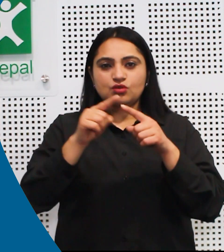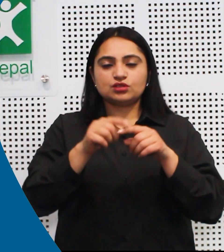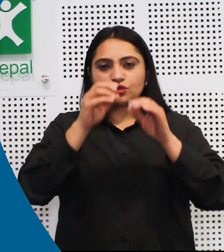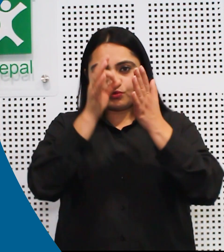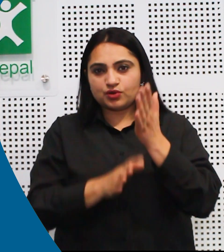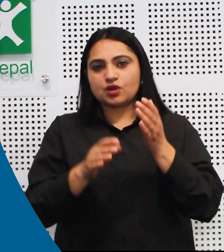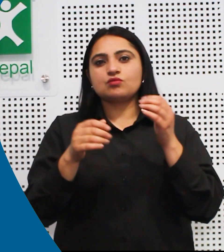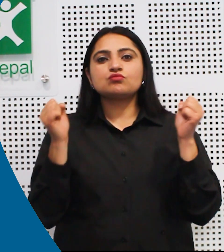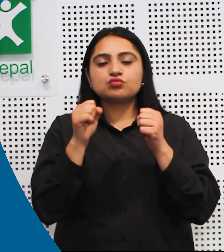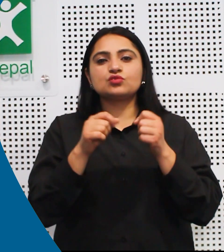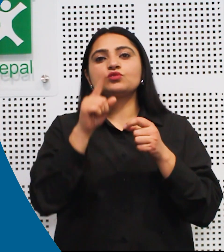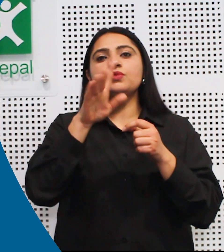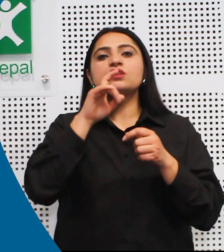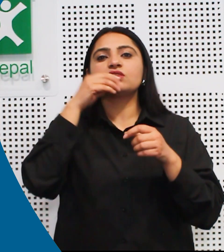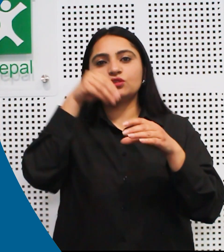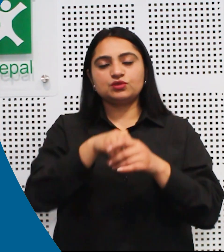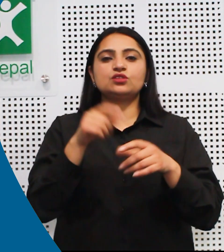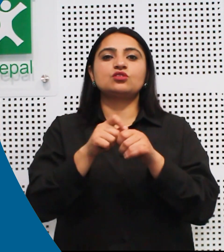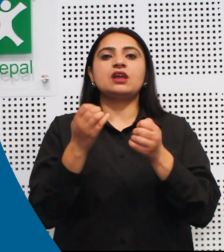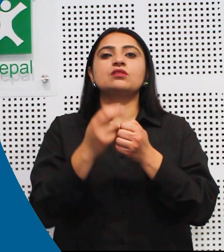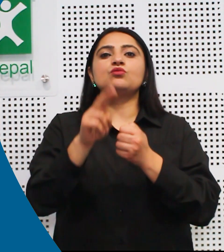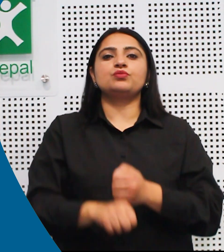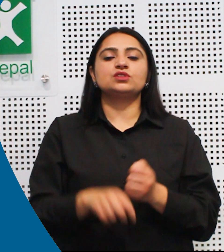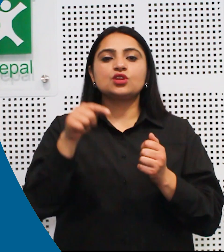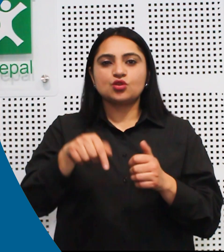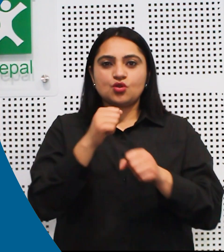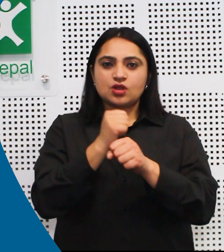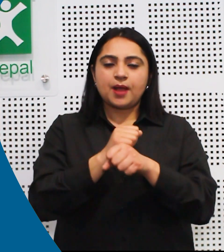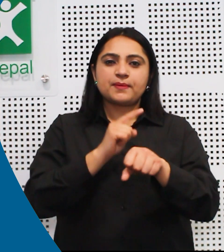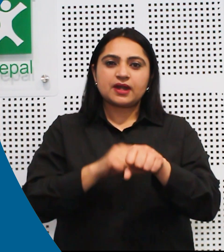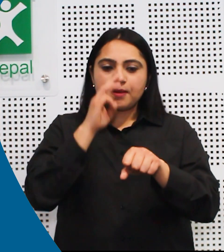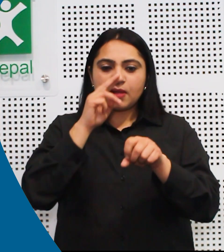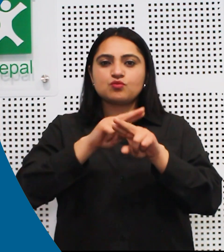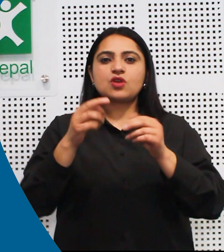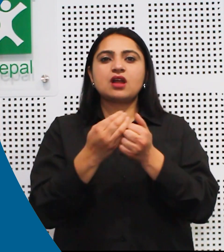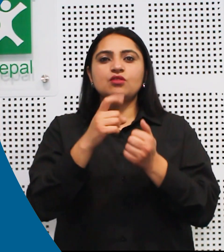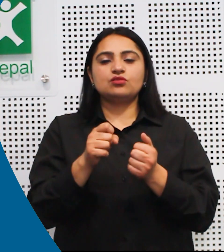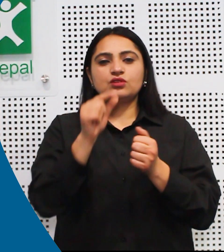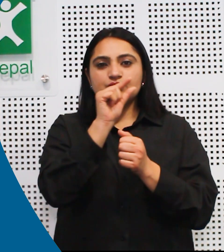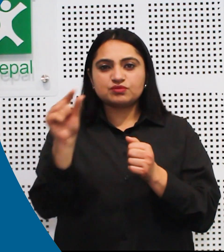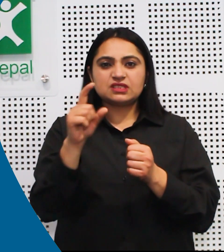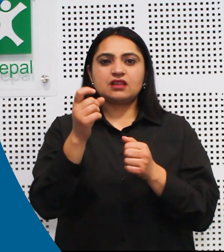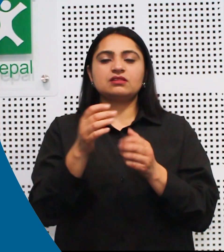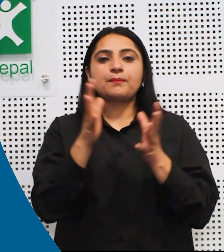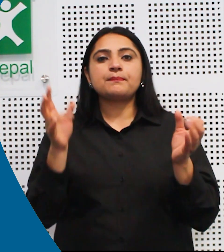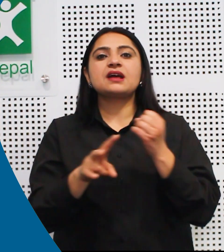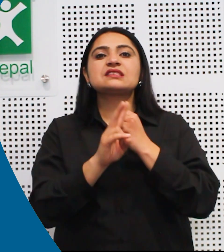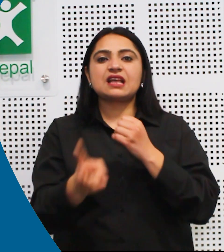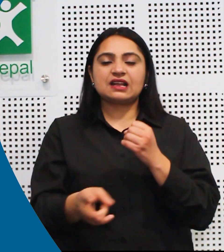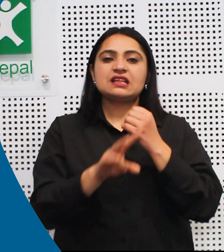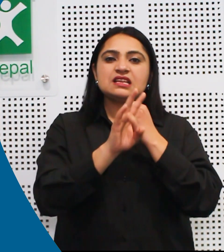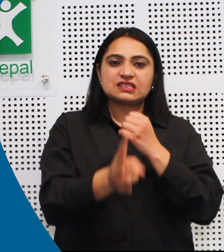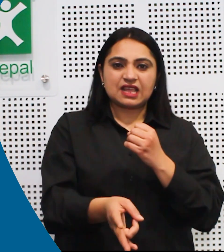पुसको 15 गतेभित्रमा तयार भइसक्नुपर्छ। यो काम समयमै सक्नका लागि विषयगत महाशाखा,